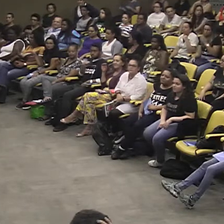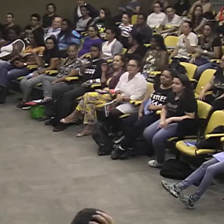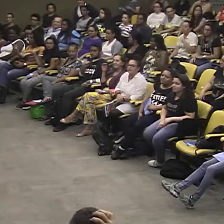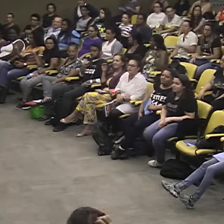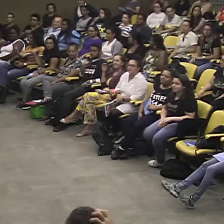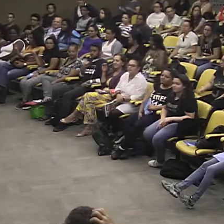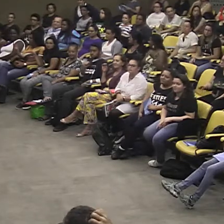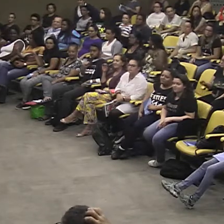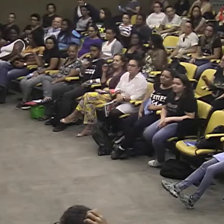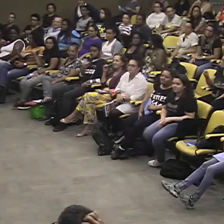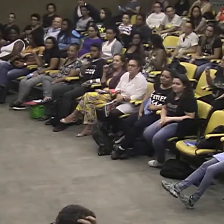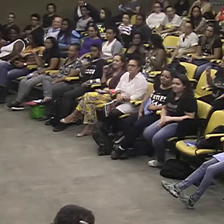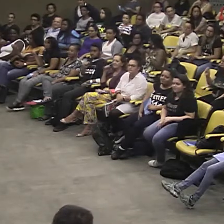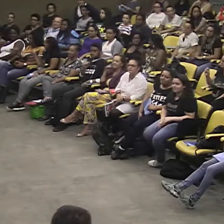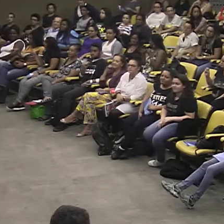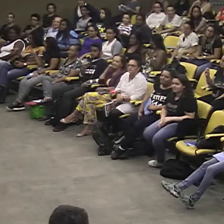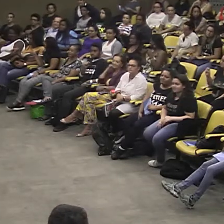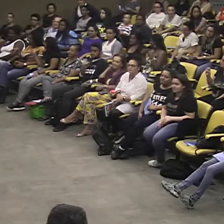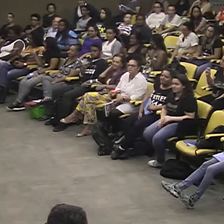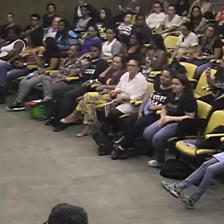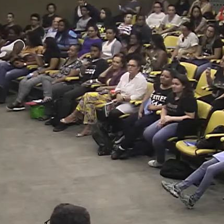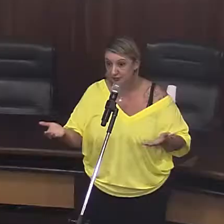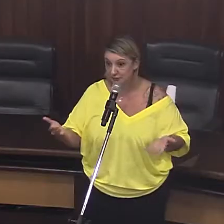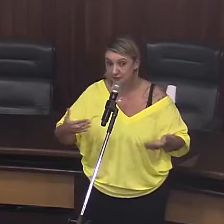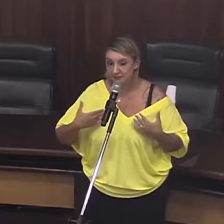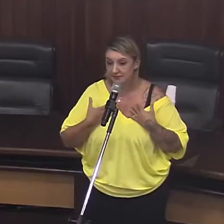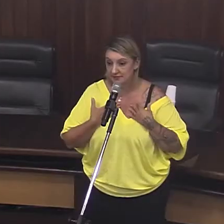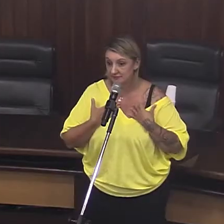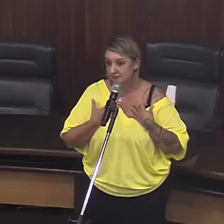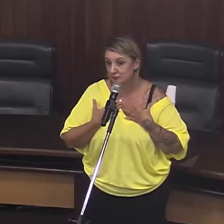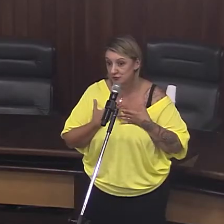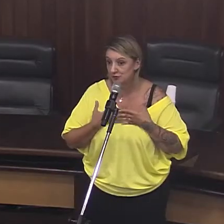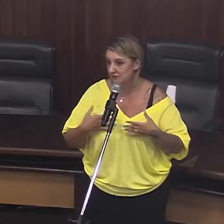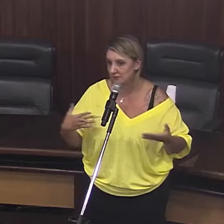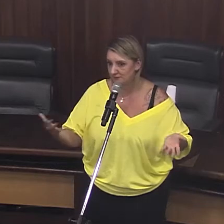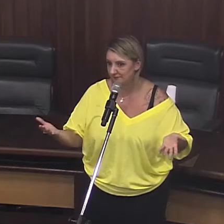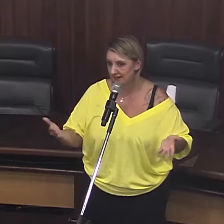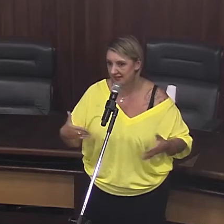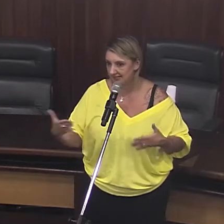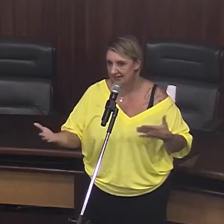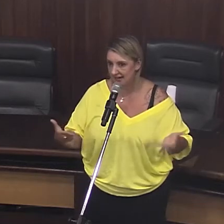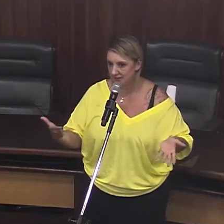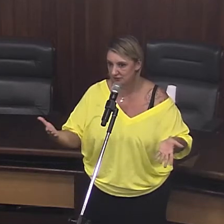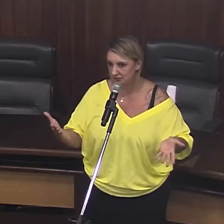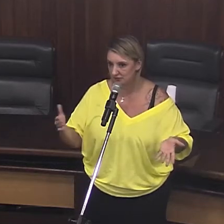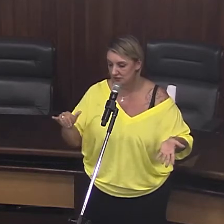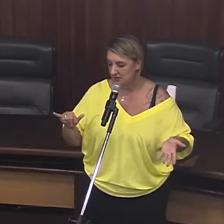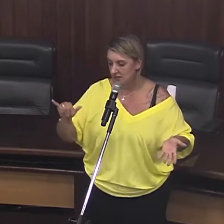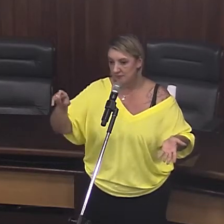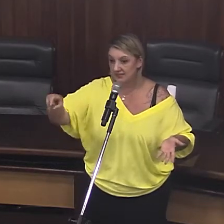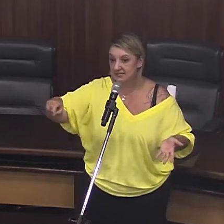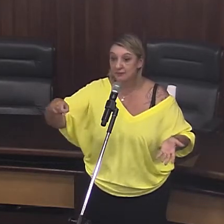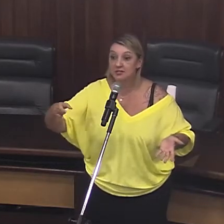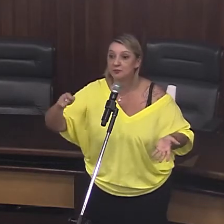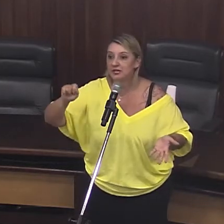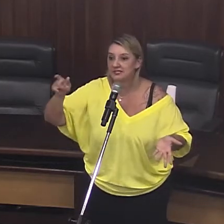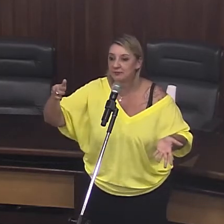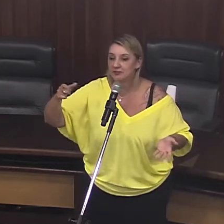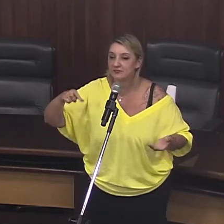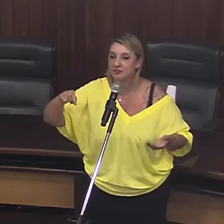Então, é o que eu te falei antes, né? Errado. Não sou eu falar que está errado, não. Mas depende, por exemplo, se você